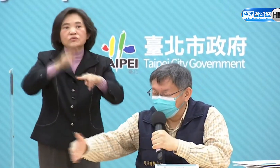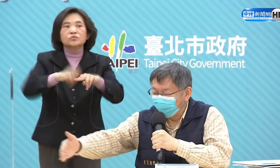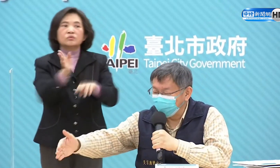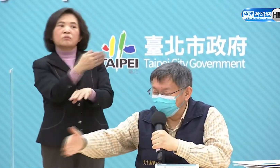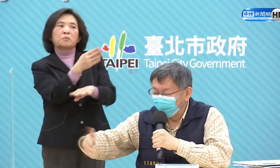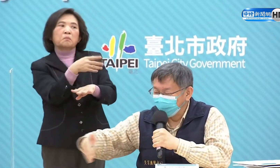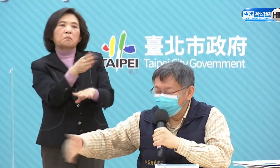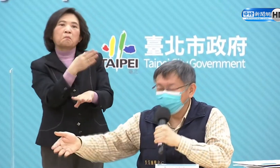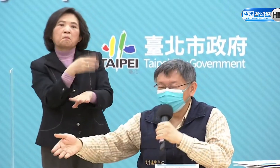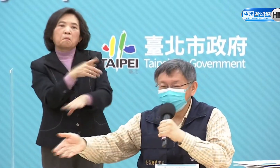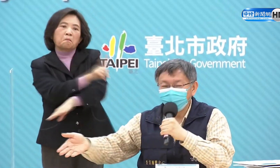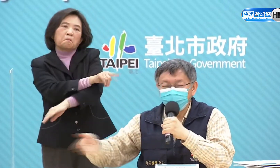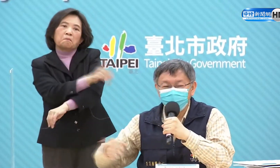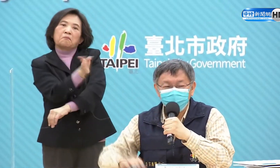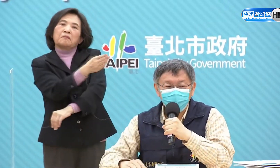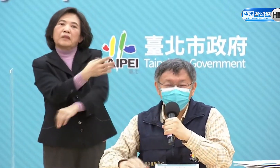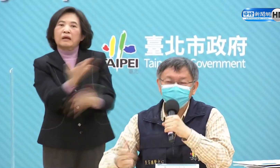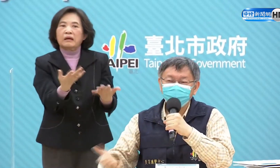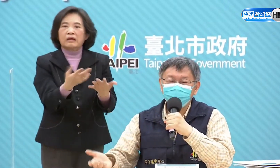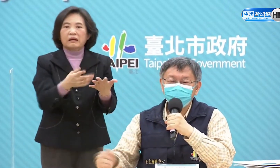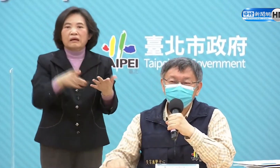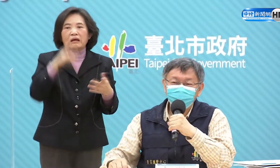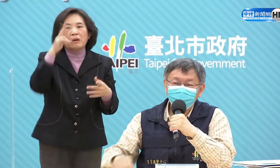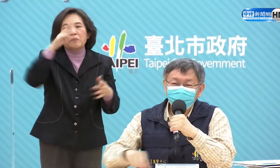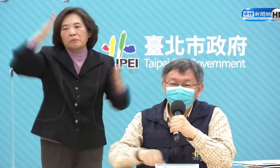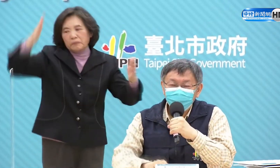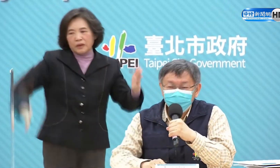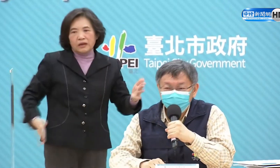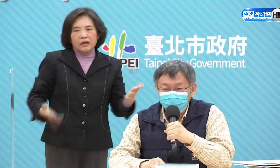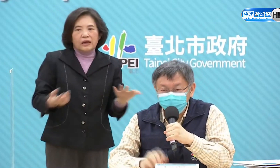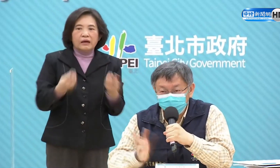边去，给你一个隔板，那不然怎么办？